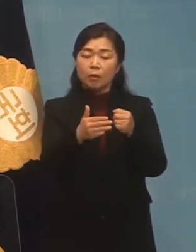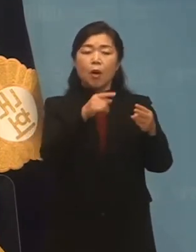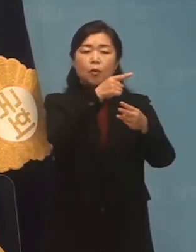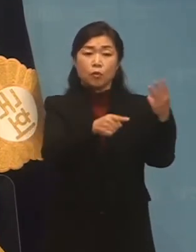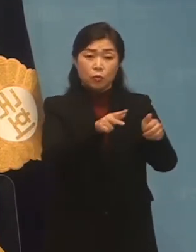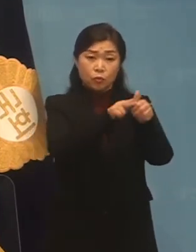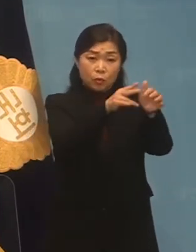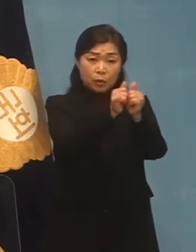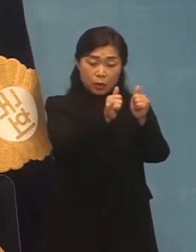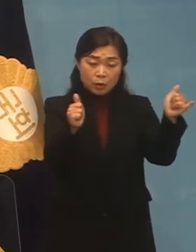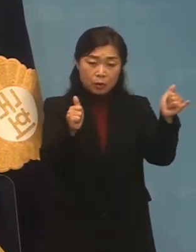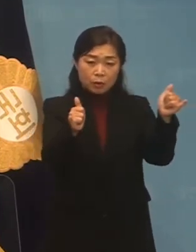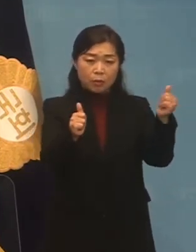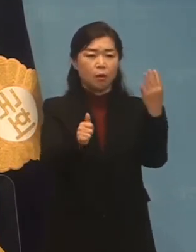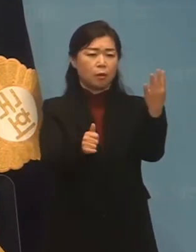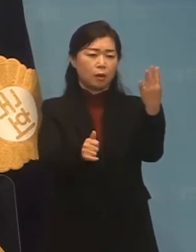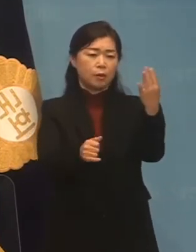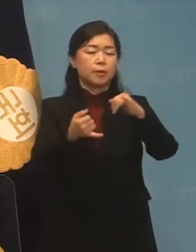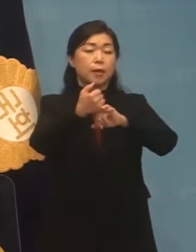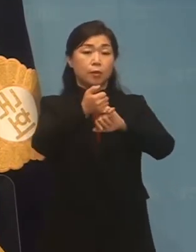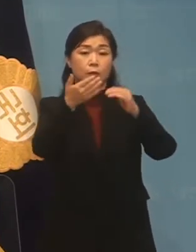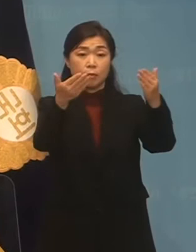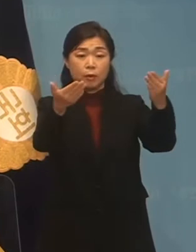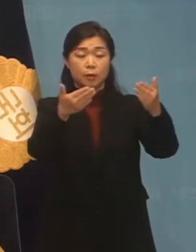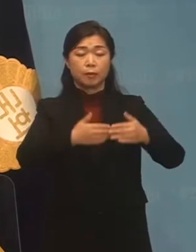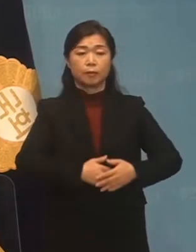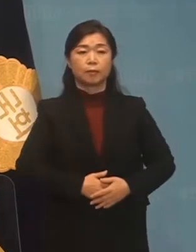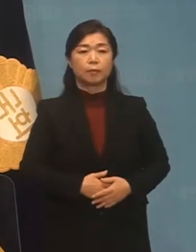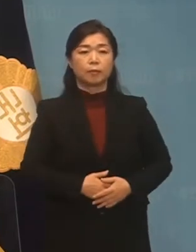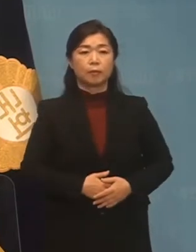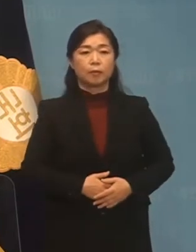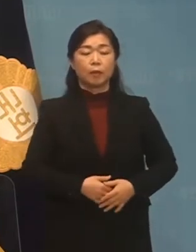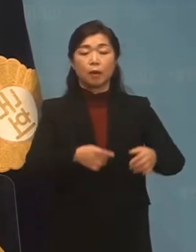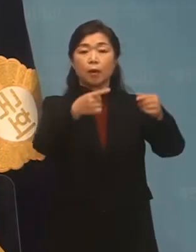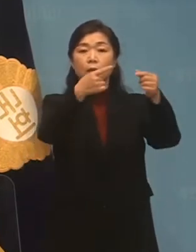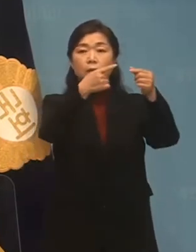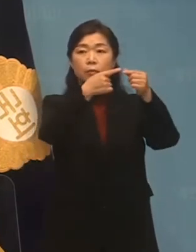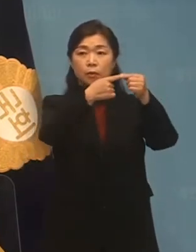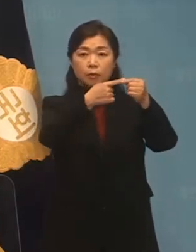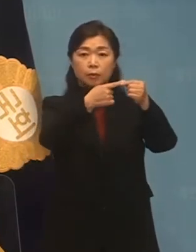후보는 4가지를 약속드립니다. 첫째,